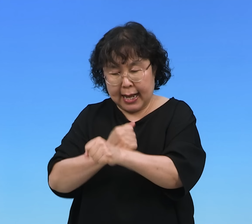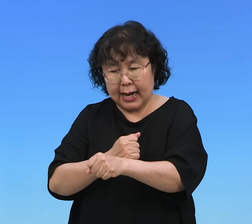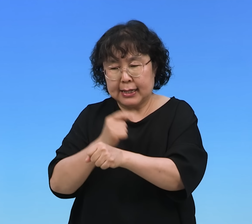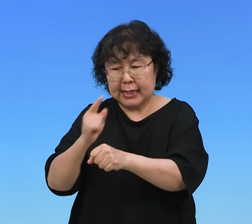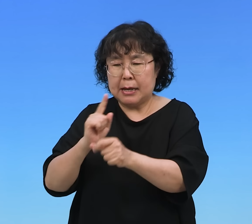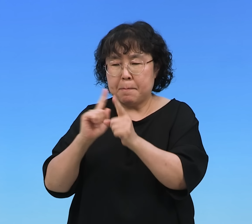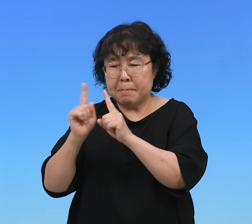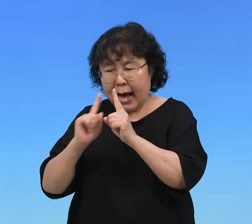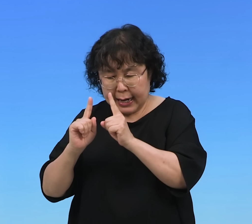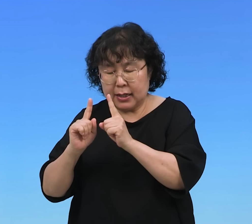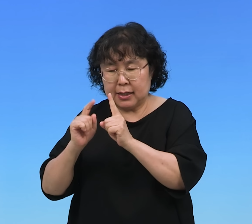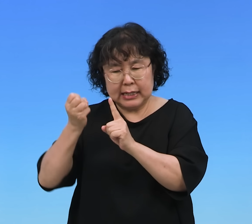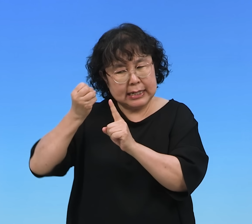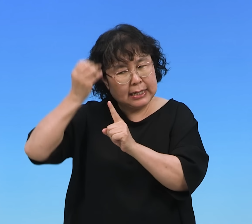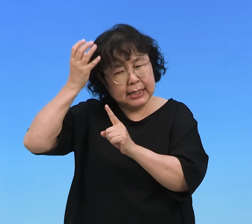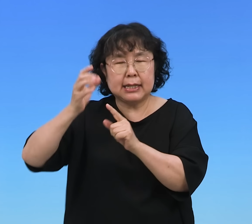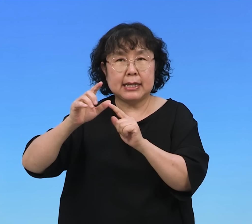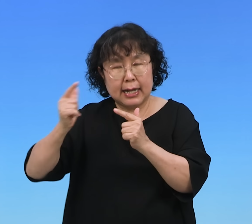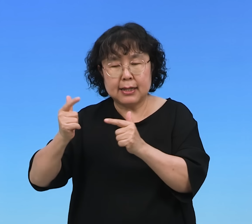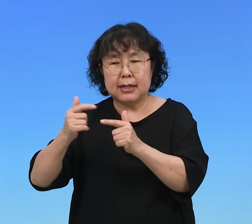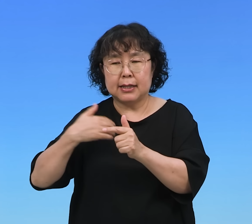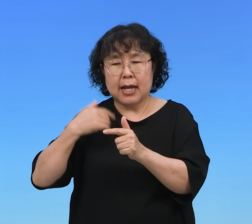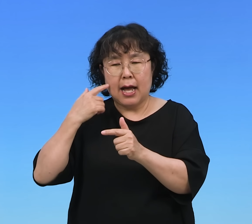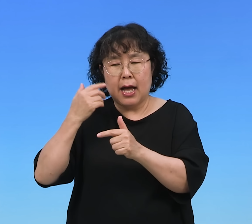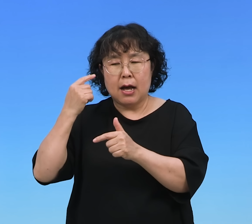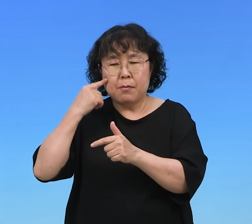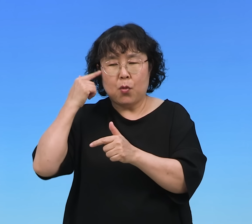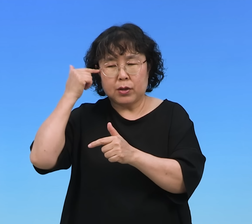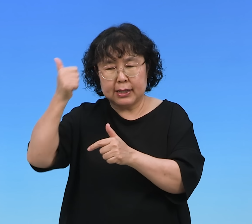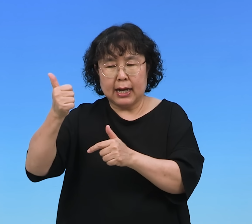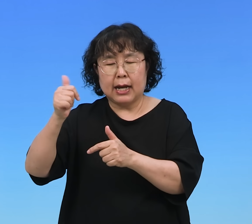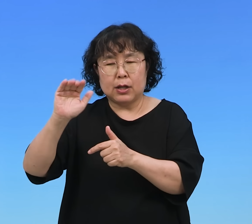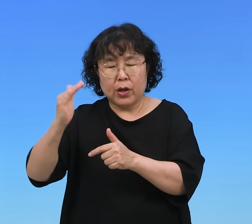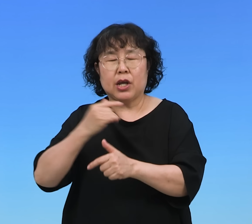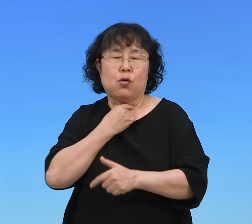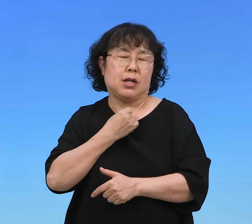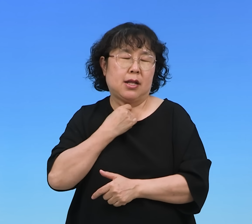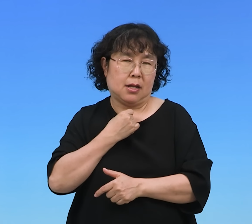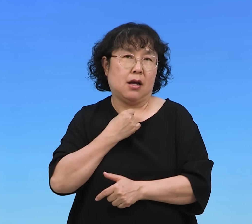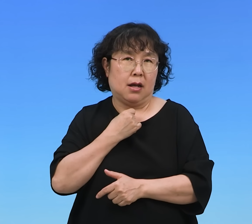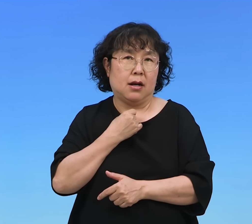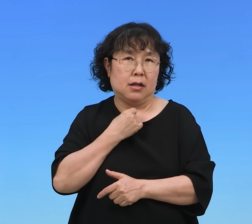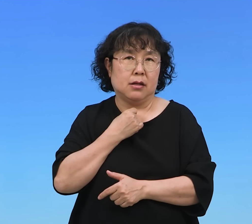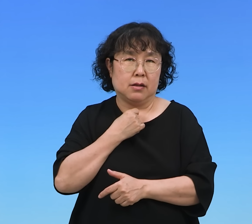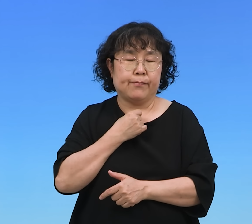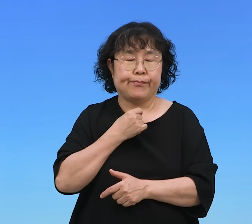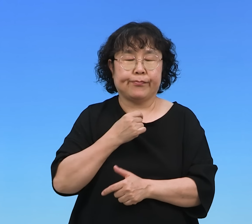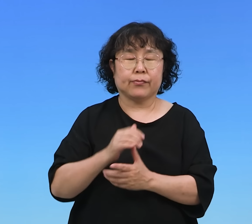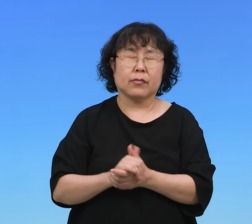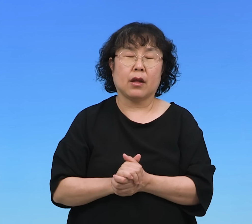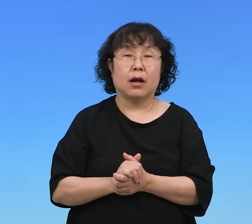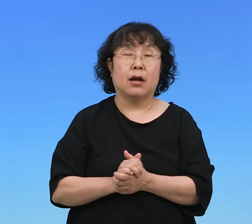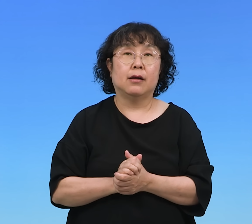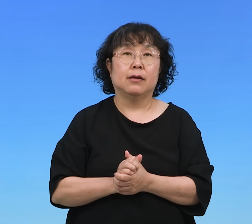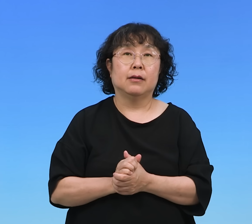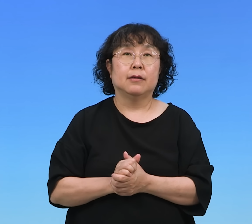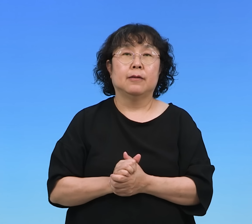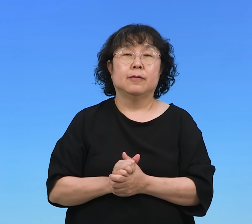이 한마디를 놓치지 않는 그런 목회자가 되기를 원합니다. 그래서 제가 이런 면에서